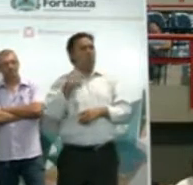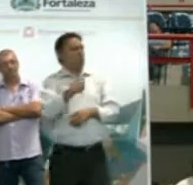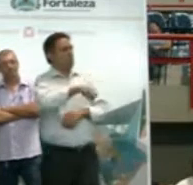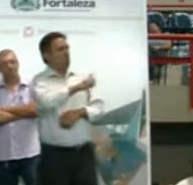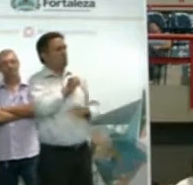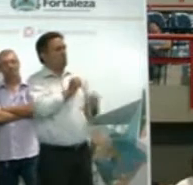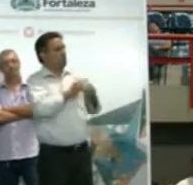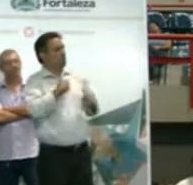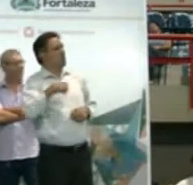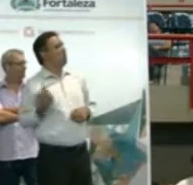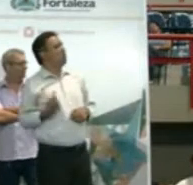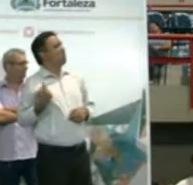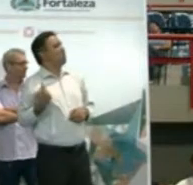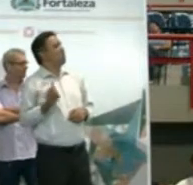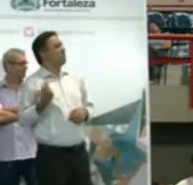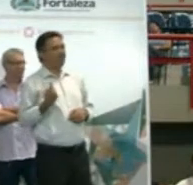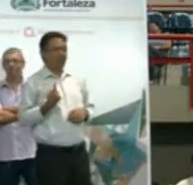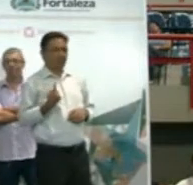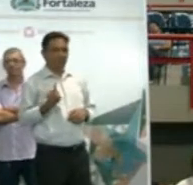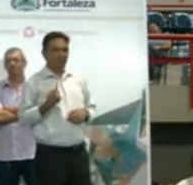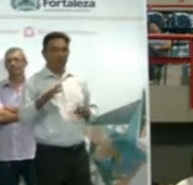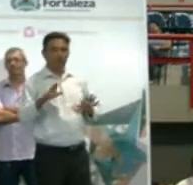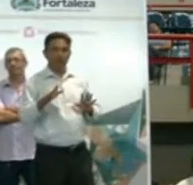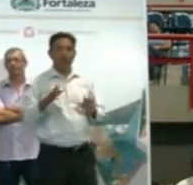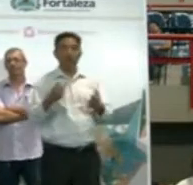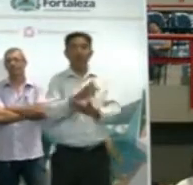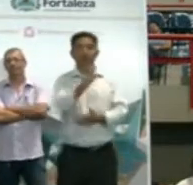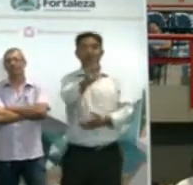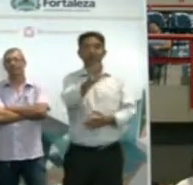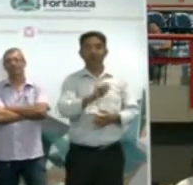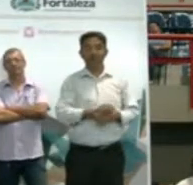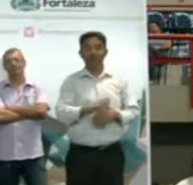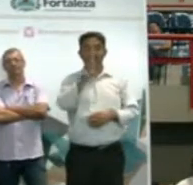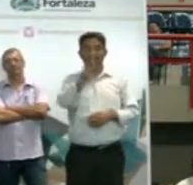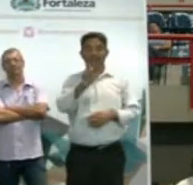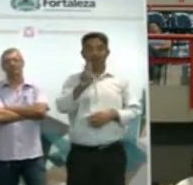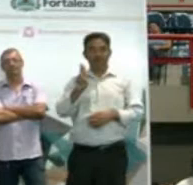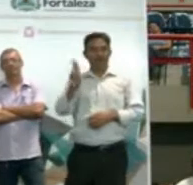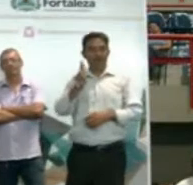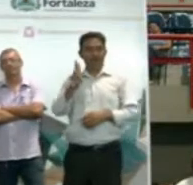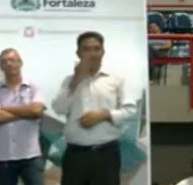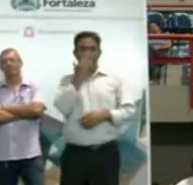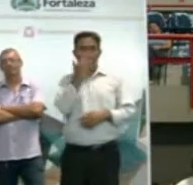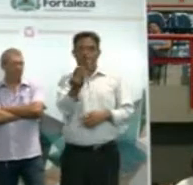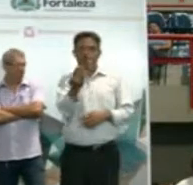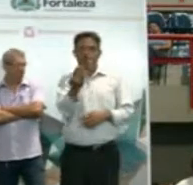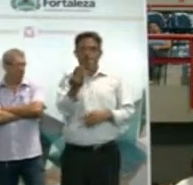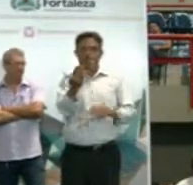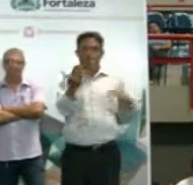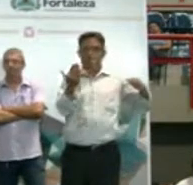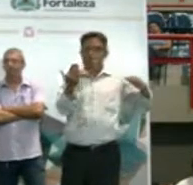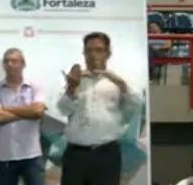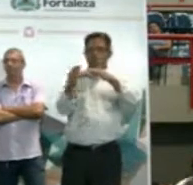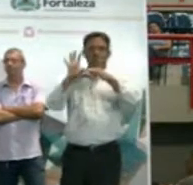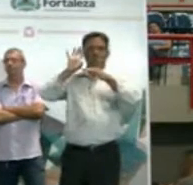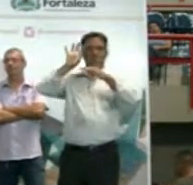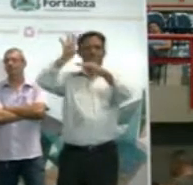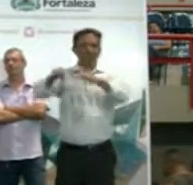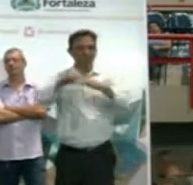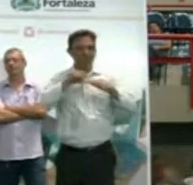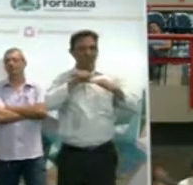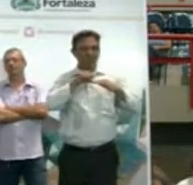só. Moral da história: em frente à universidade, pegaram a nossa amiga e deram uma